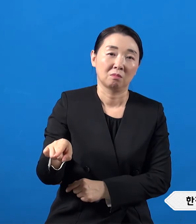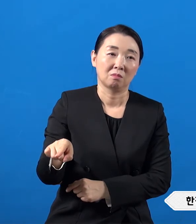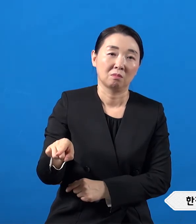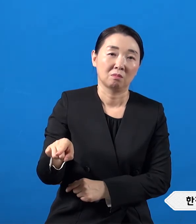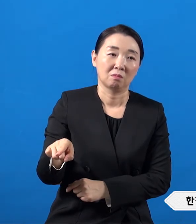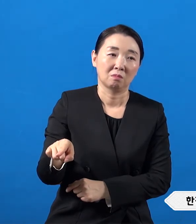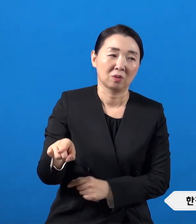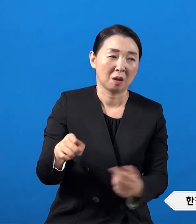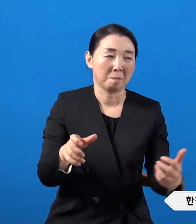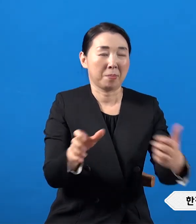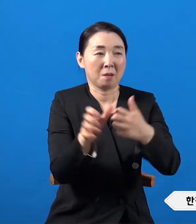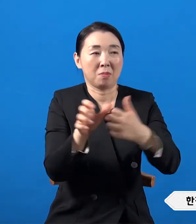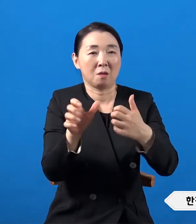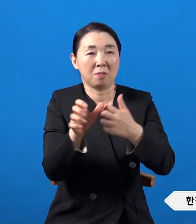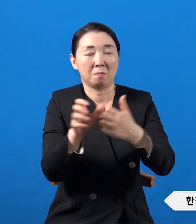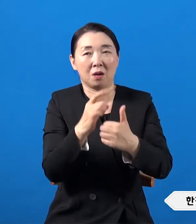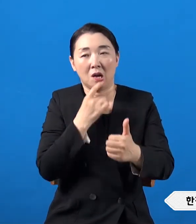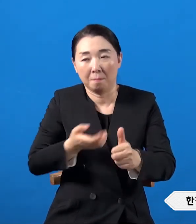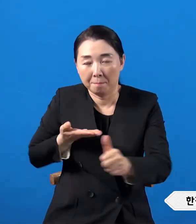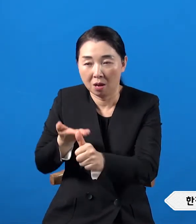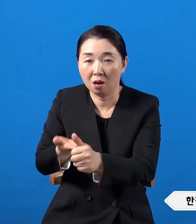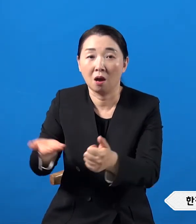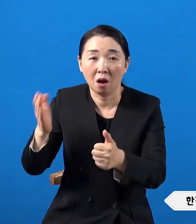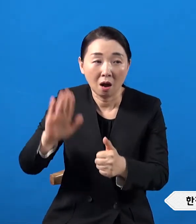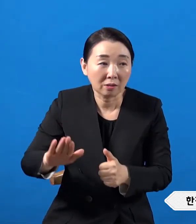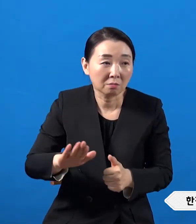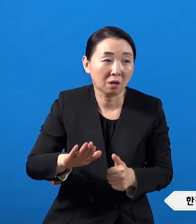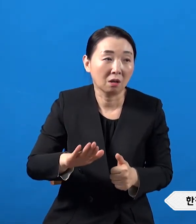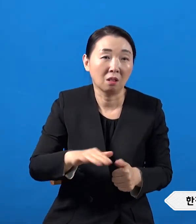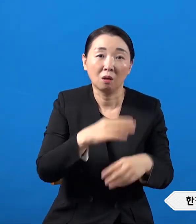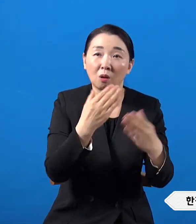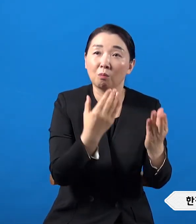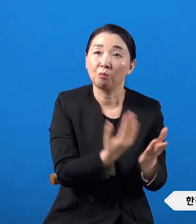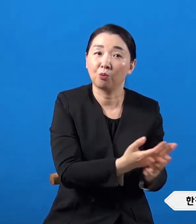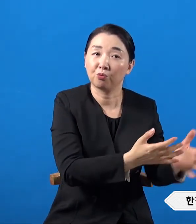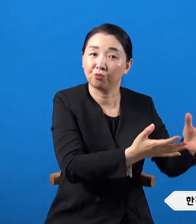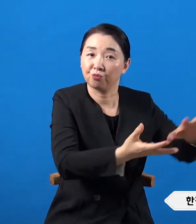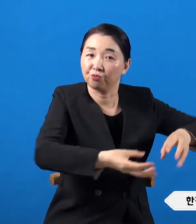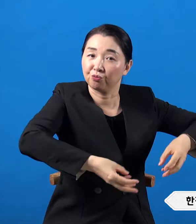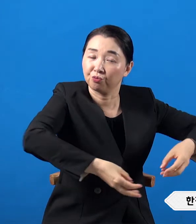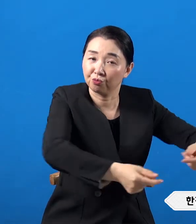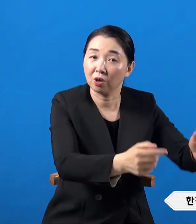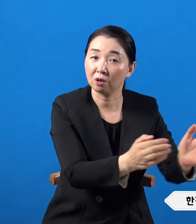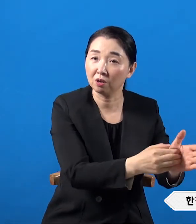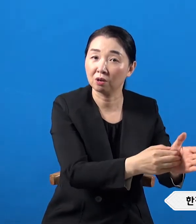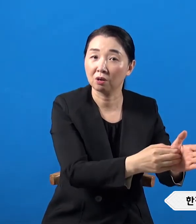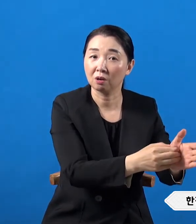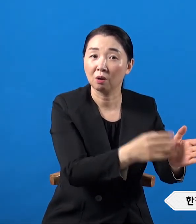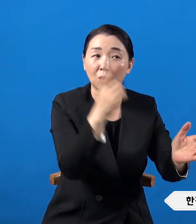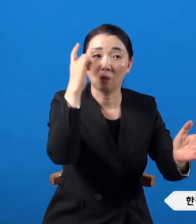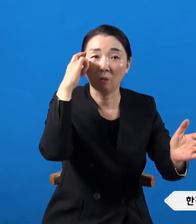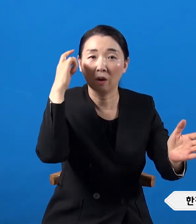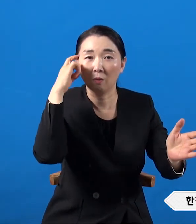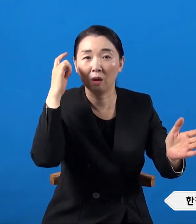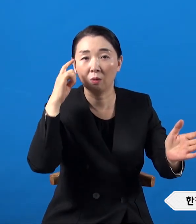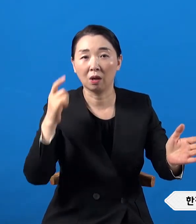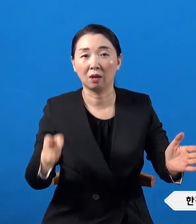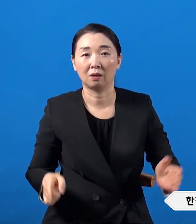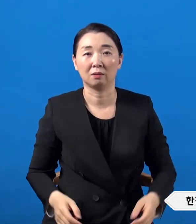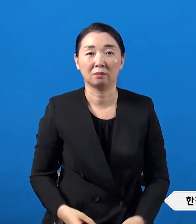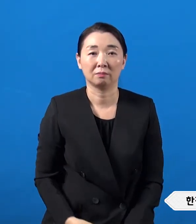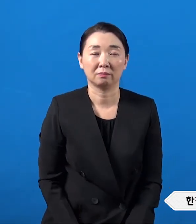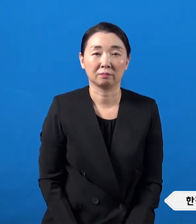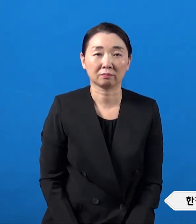험악하게 시비를 걸고 위협을 하고 했지만은 그렇게까지 대량 학살을 할 필요는 없지